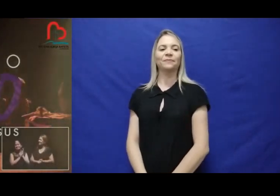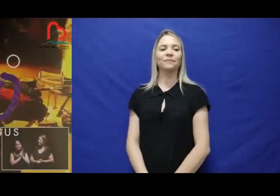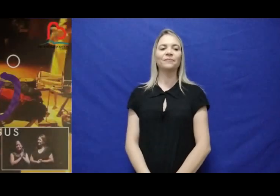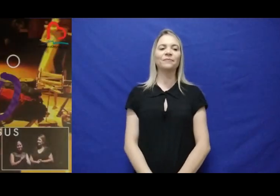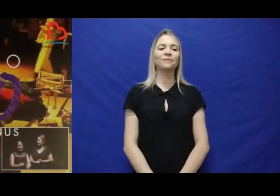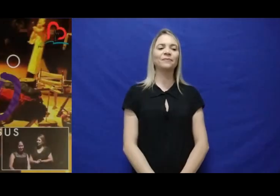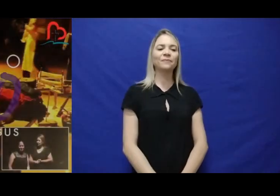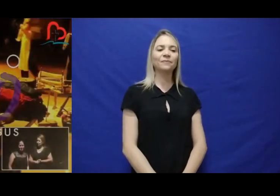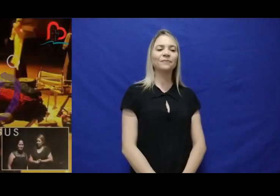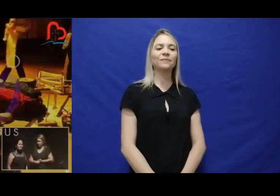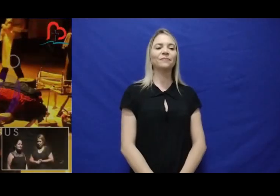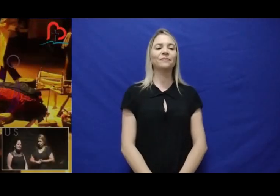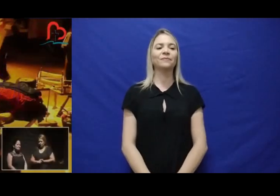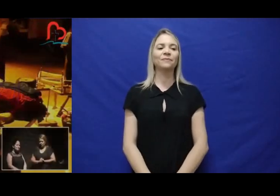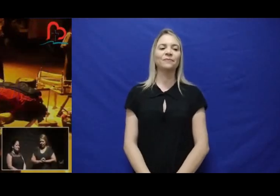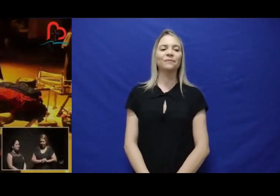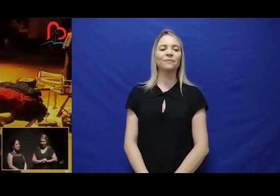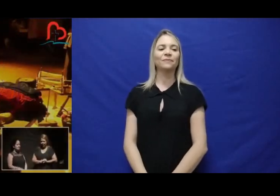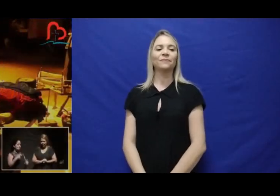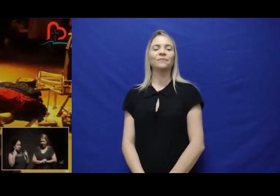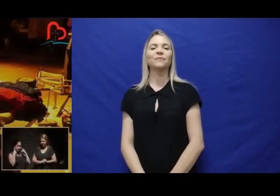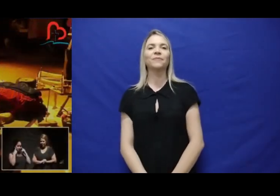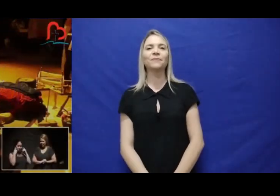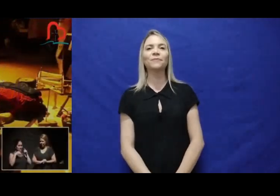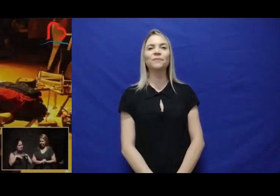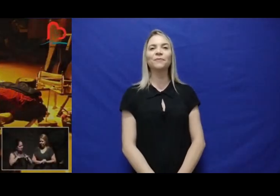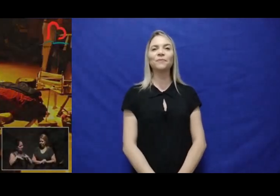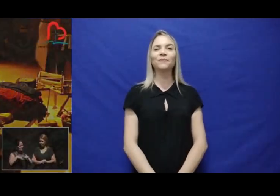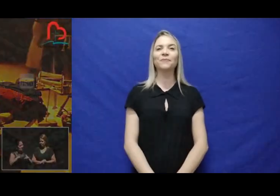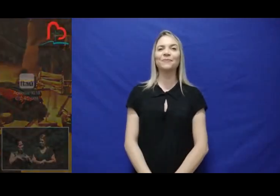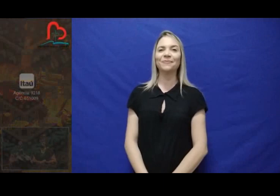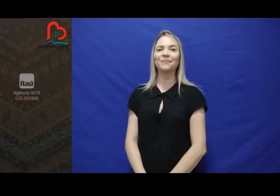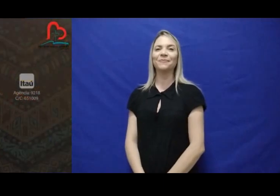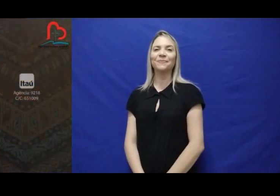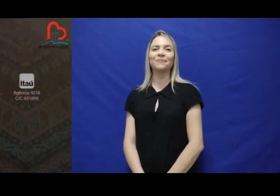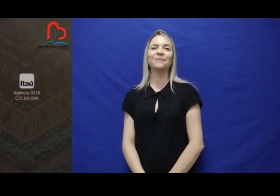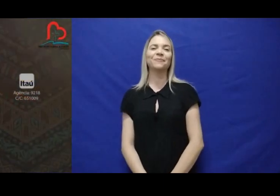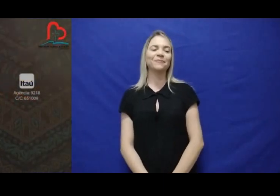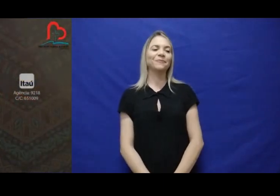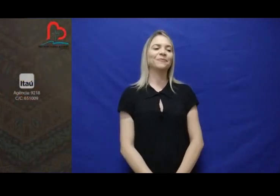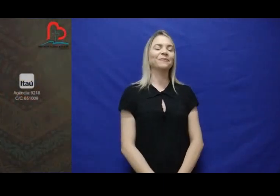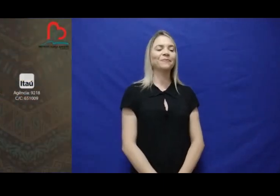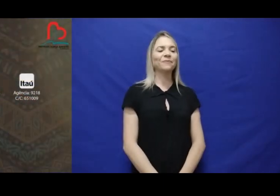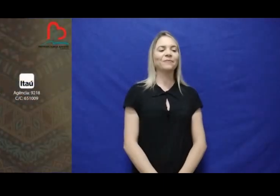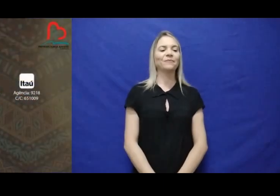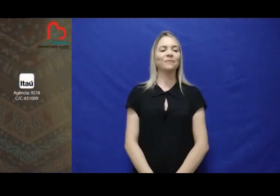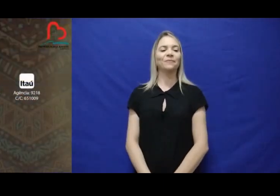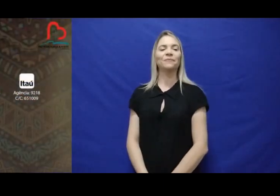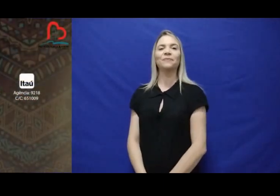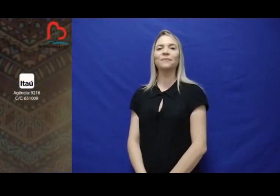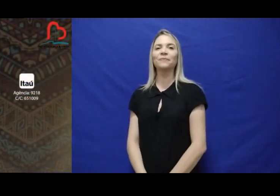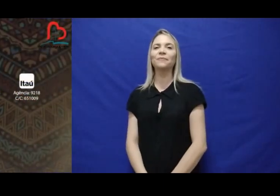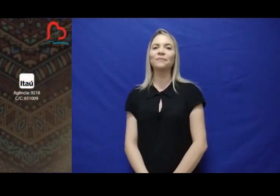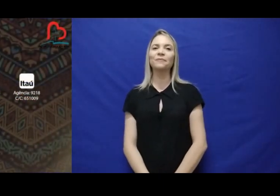Viver pra mim é Cristo e nele vou permanecer.